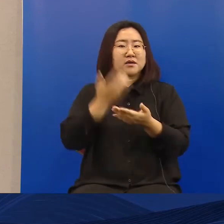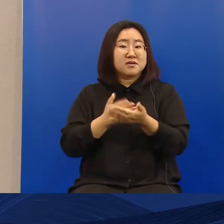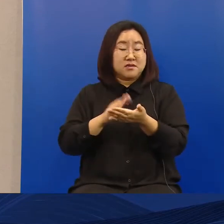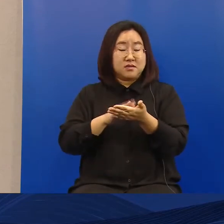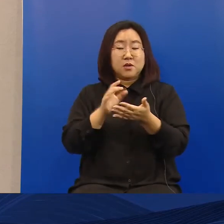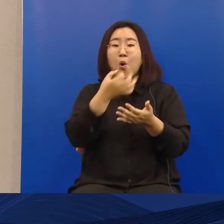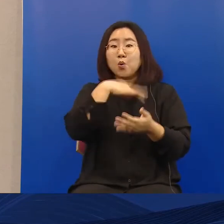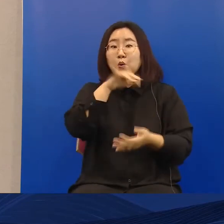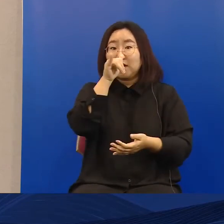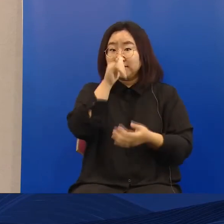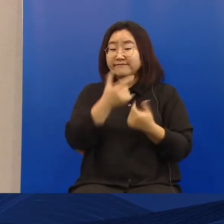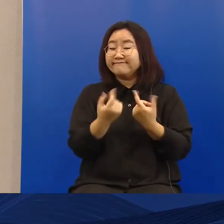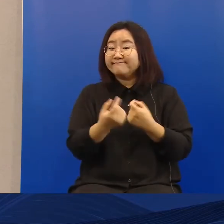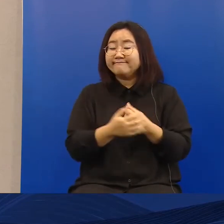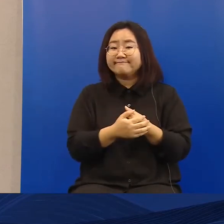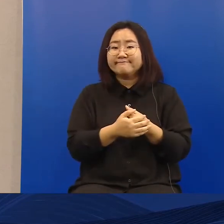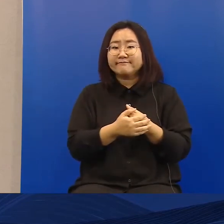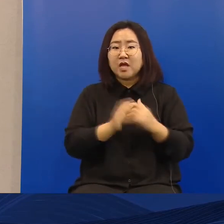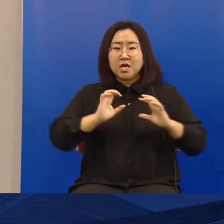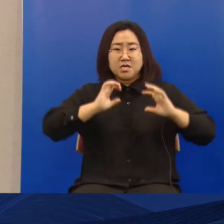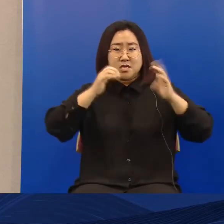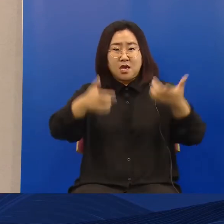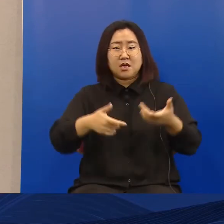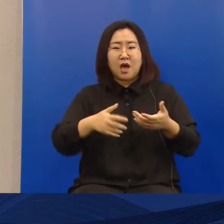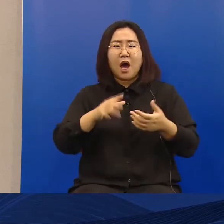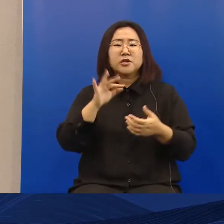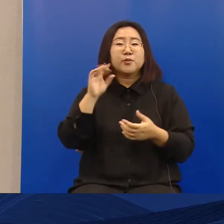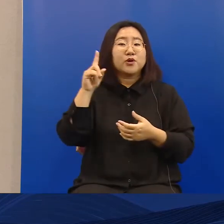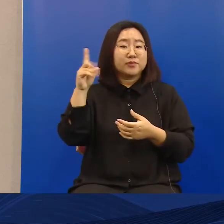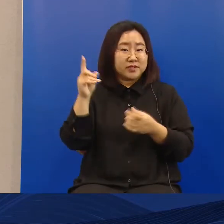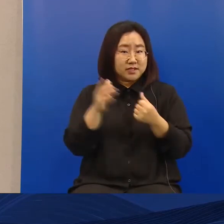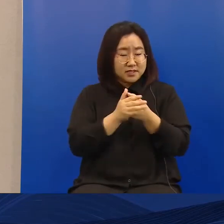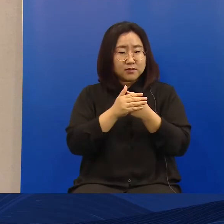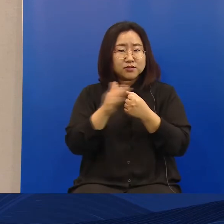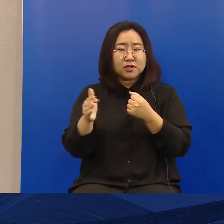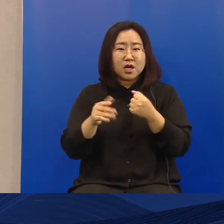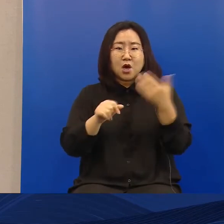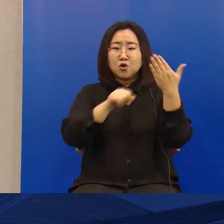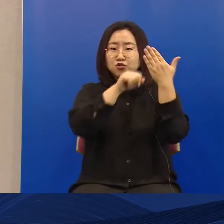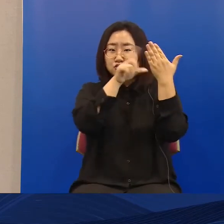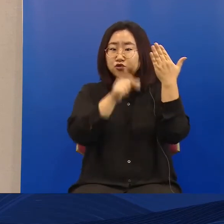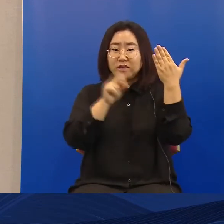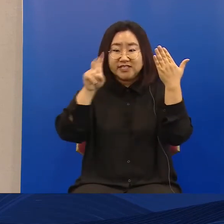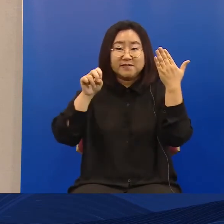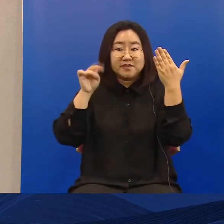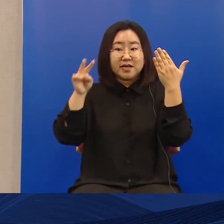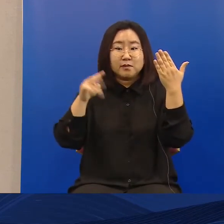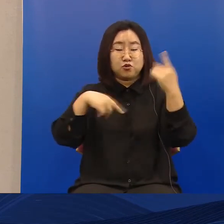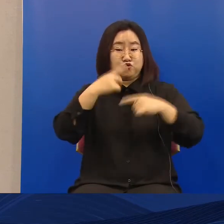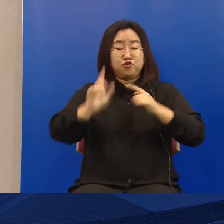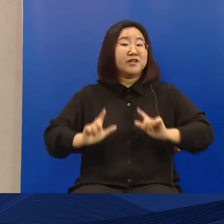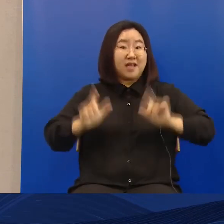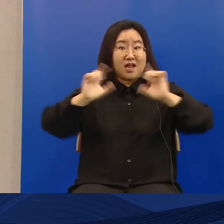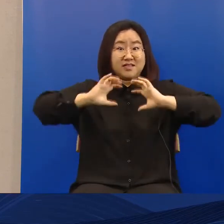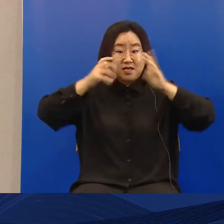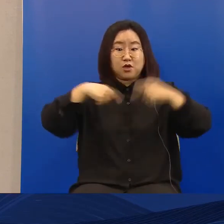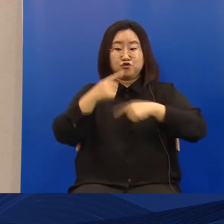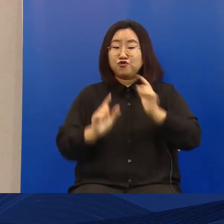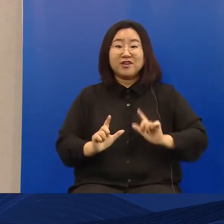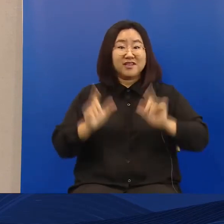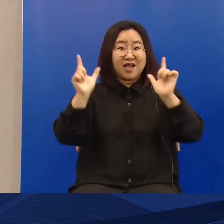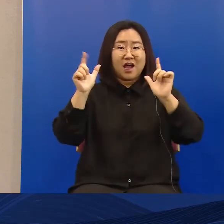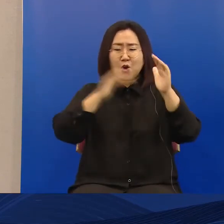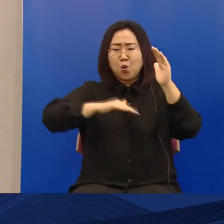전달에 있어서 중요합니다. 세계농민연맹 덕분에요. 9월 23일이 세계 수어의 날입니다. 자, 근데